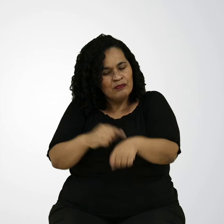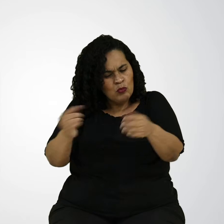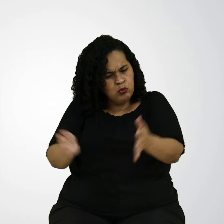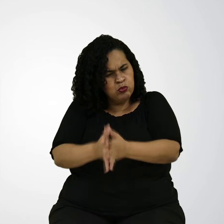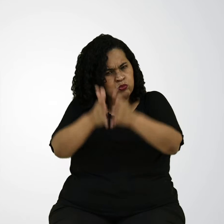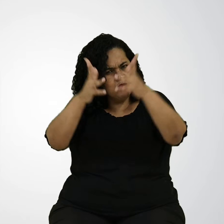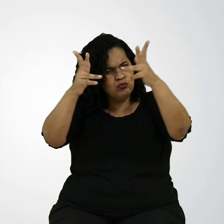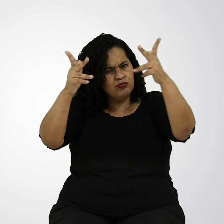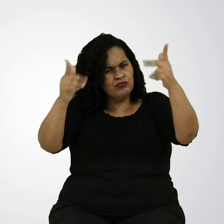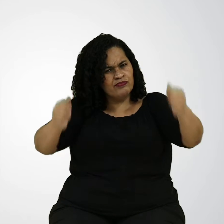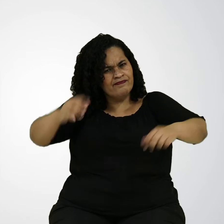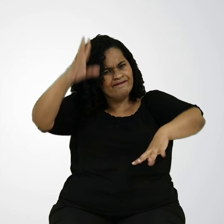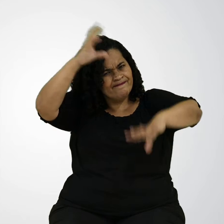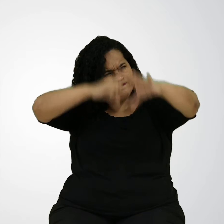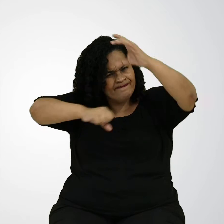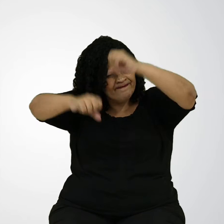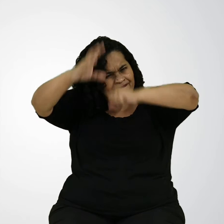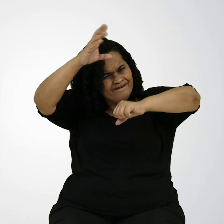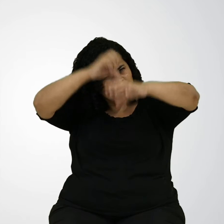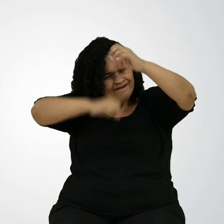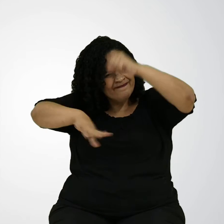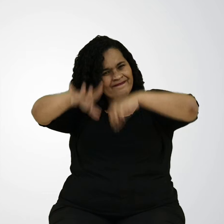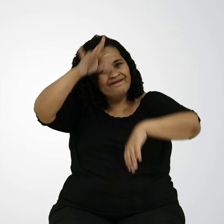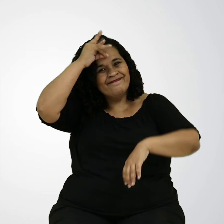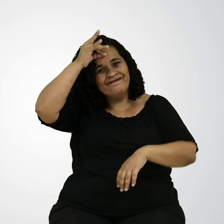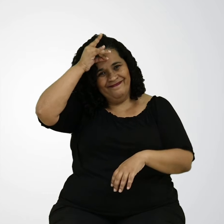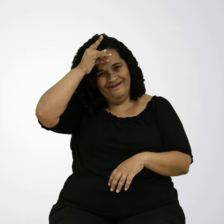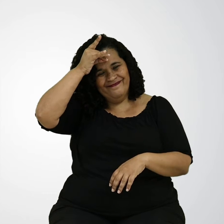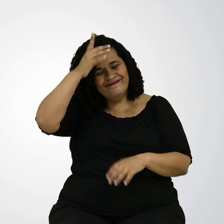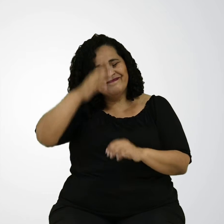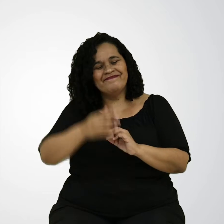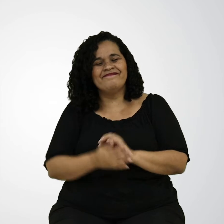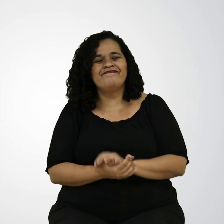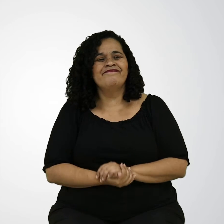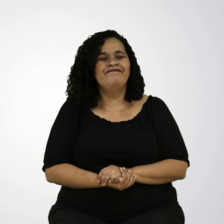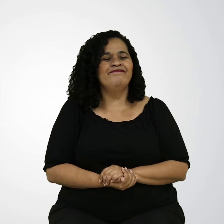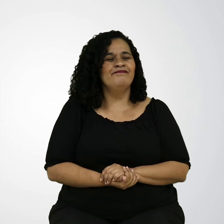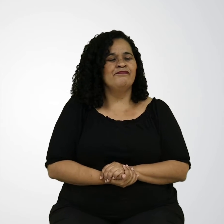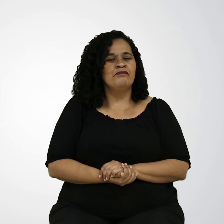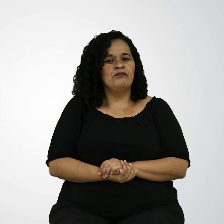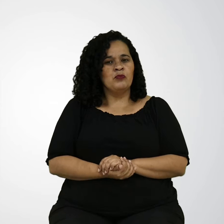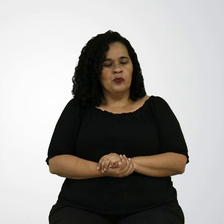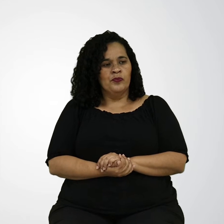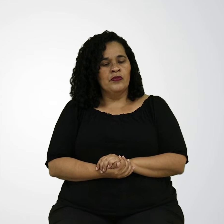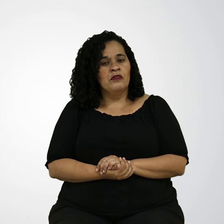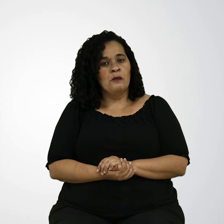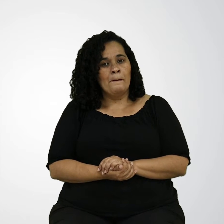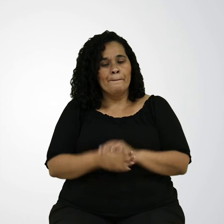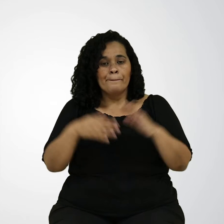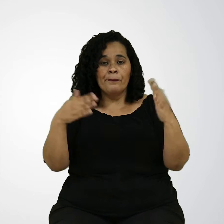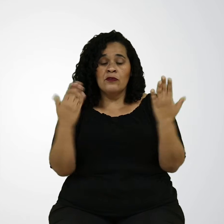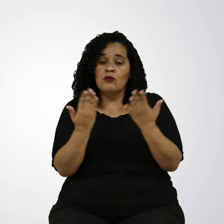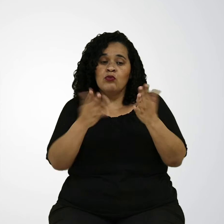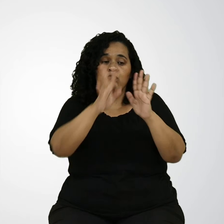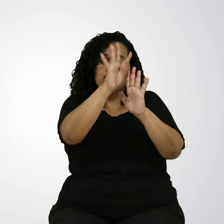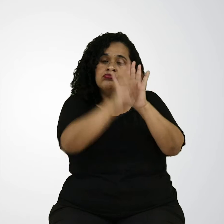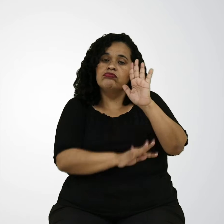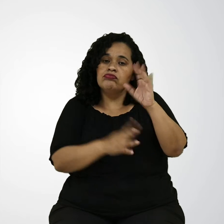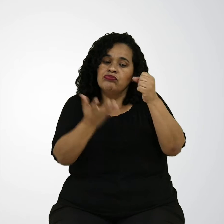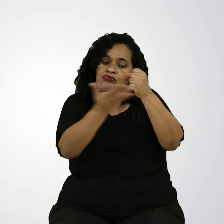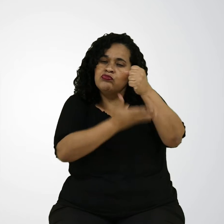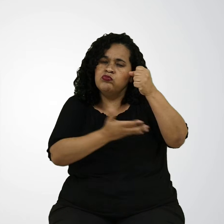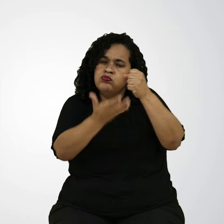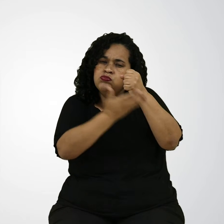de aprendizado da palavra de Deus. Amém, amém. Glória a Deus. Eu queria ler com você o texto base da nossa